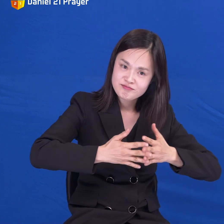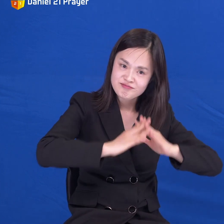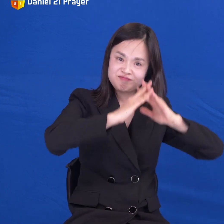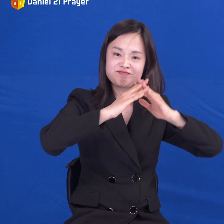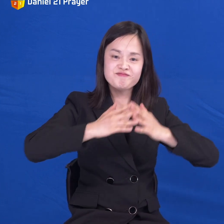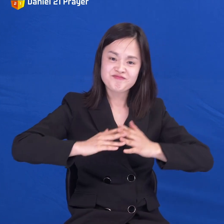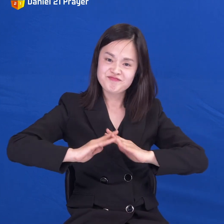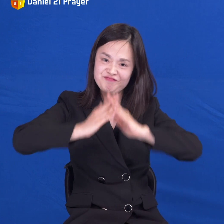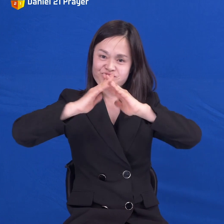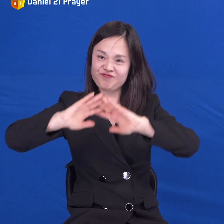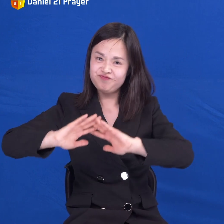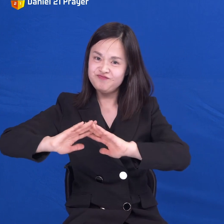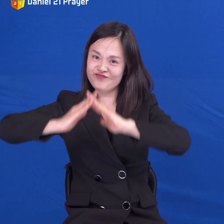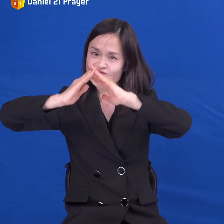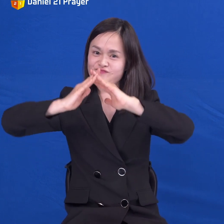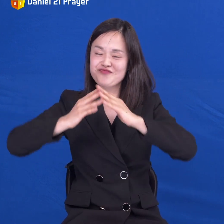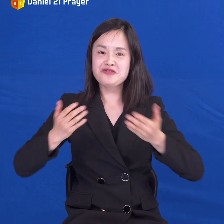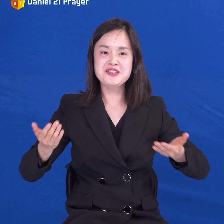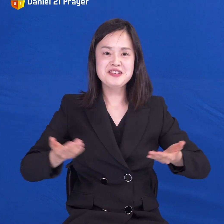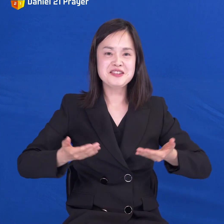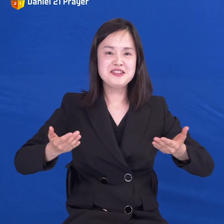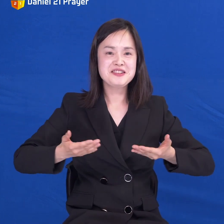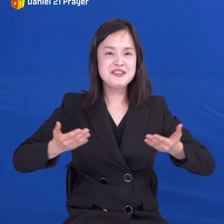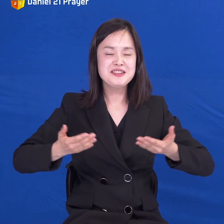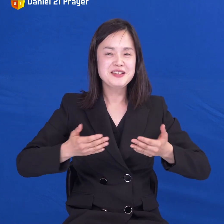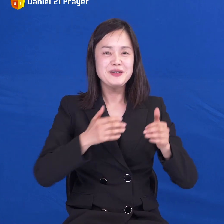지금도 저보다 더 큰 사역을 하고 있습니다.